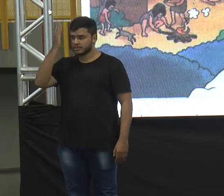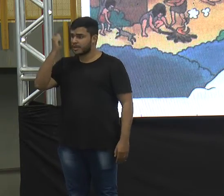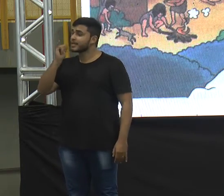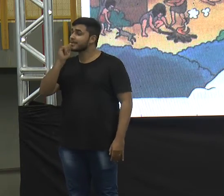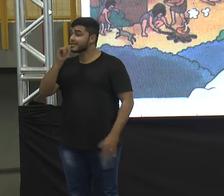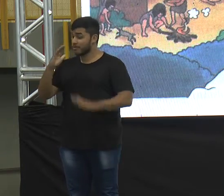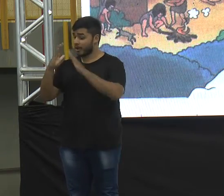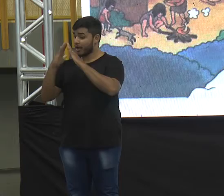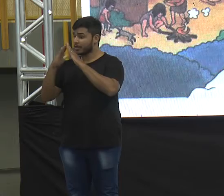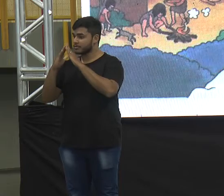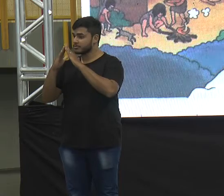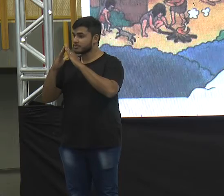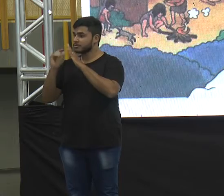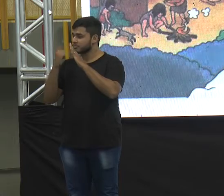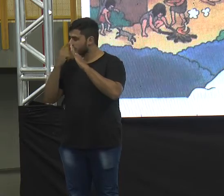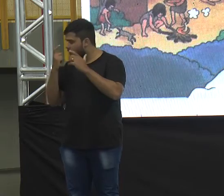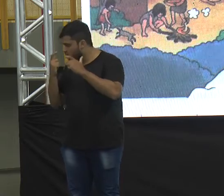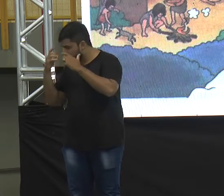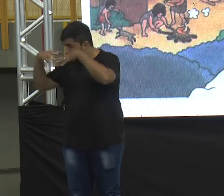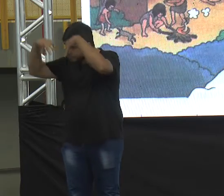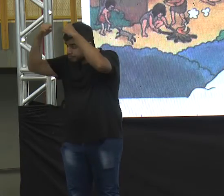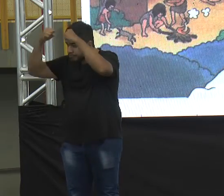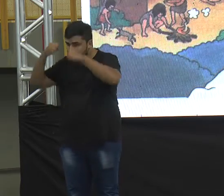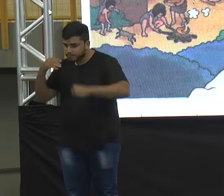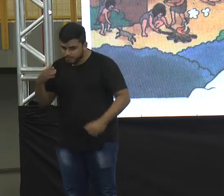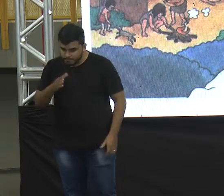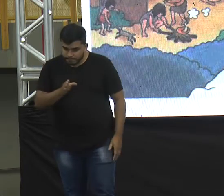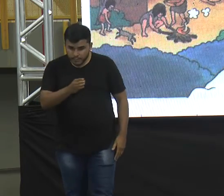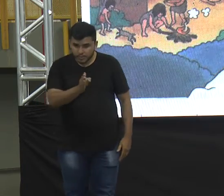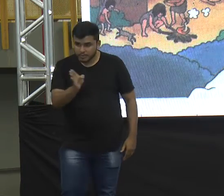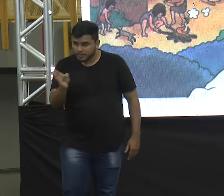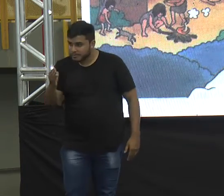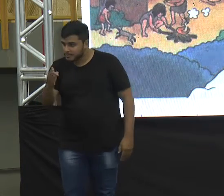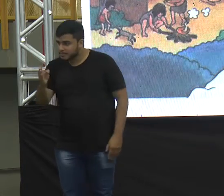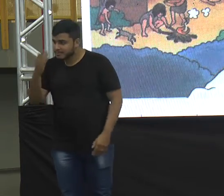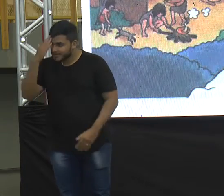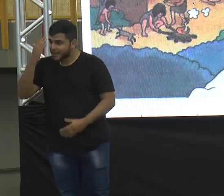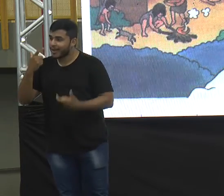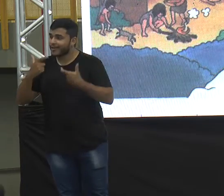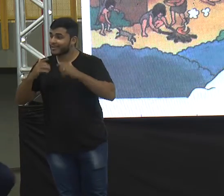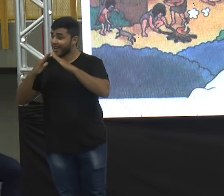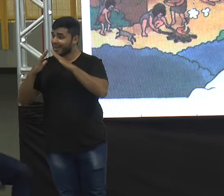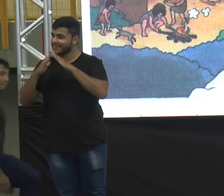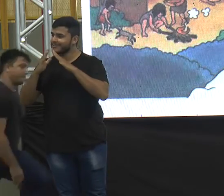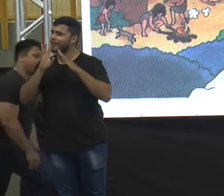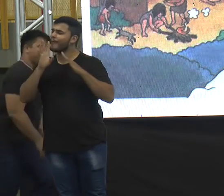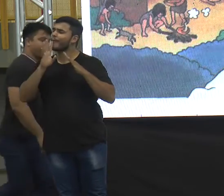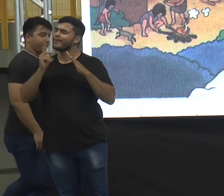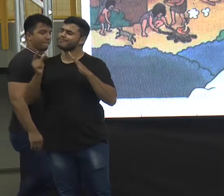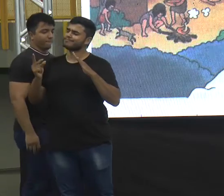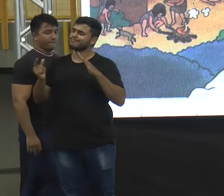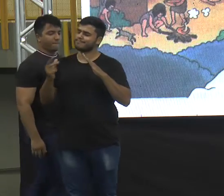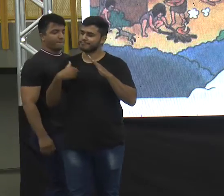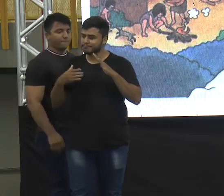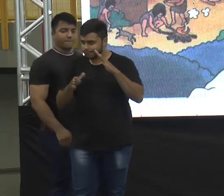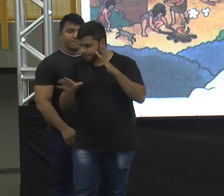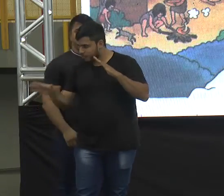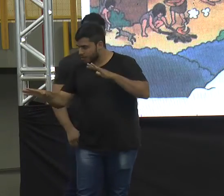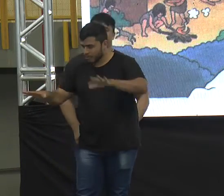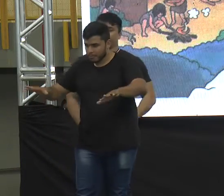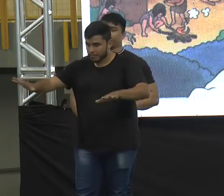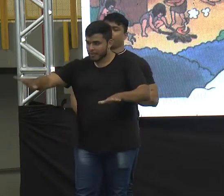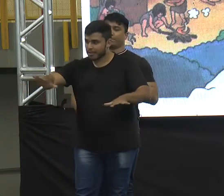escuridão. Ou seja, se você tem algum tipo de dificuldade, muitas